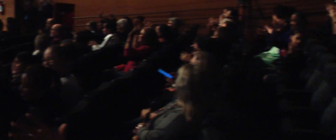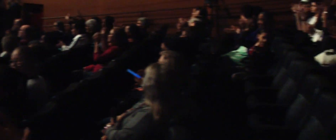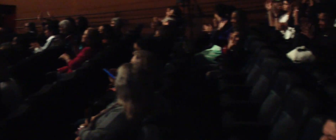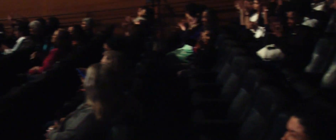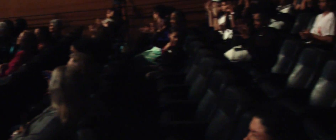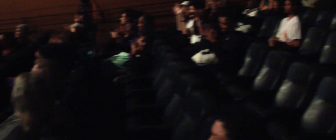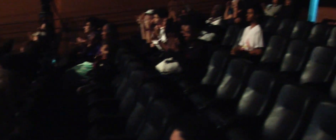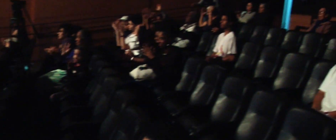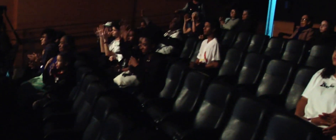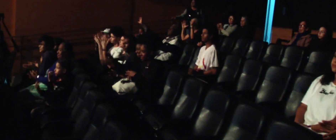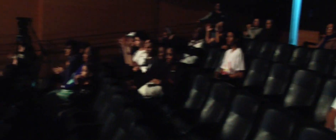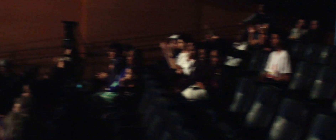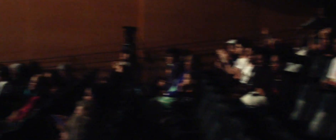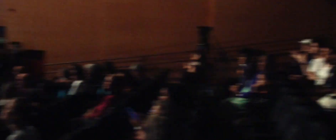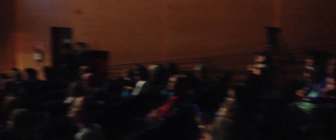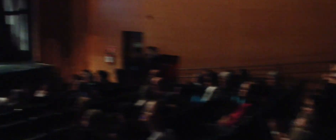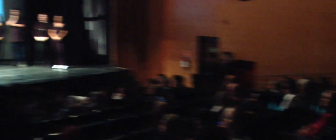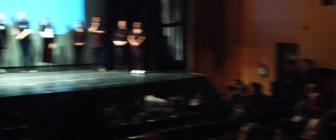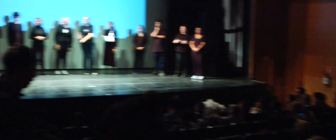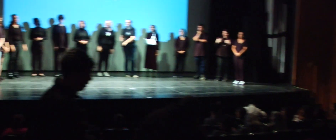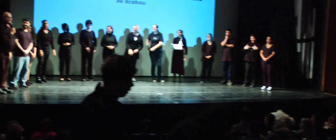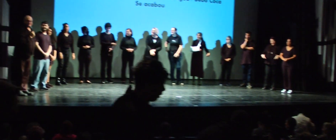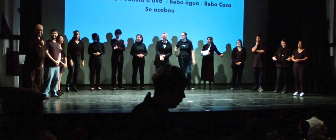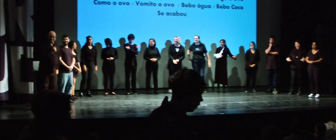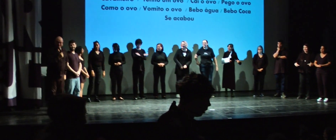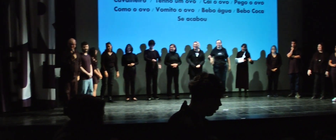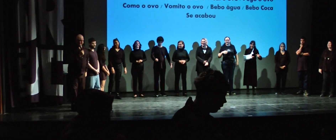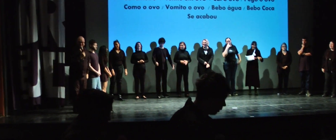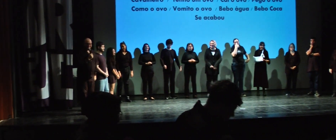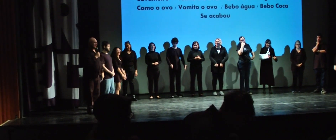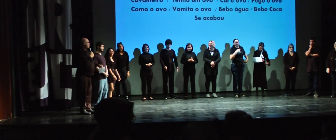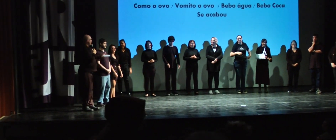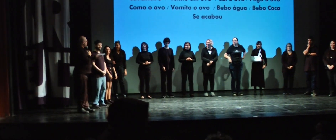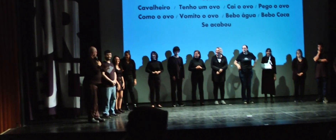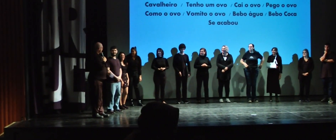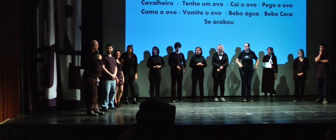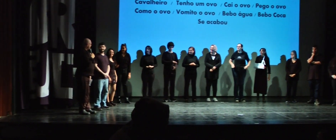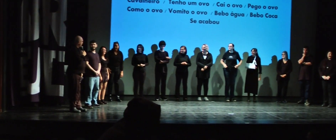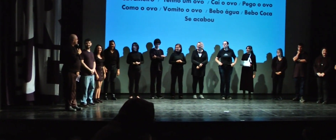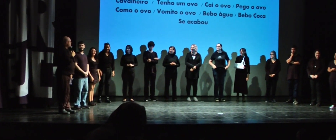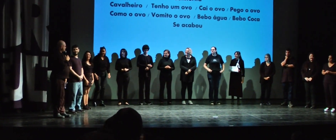É, desafio. E aí, gostaram? Como é que a gente perguntaria para eles se eles